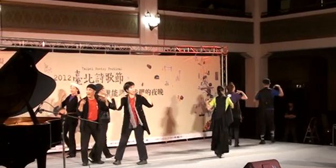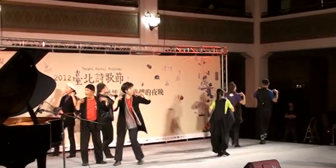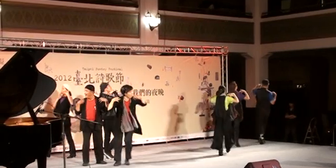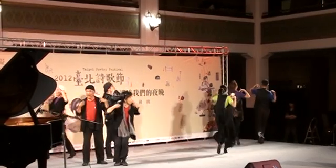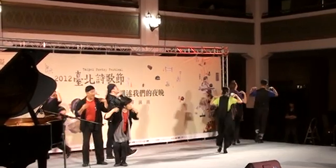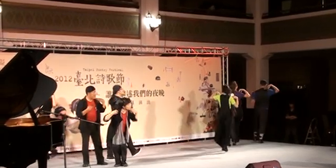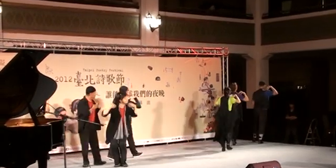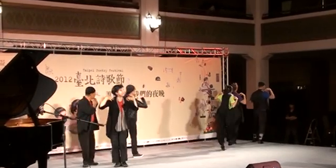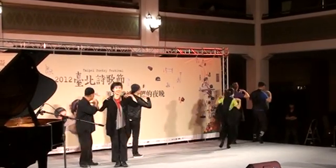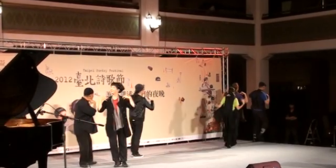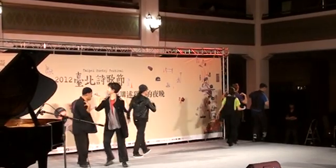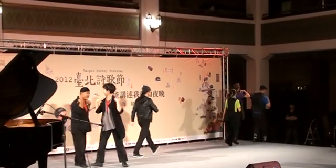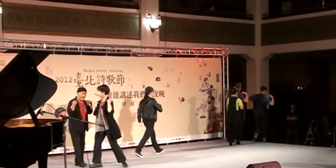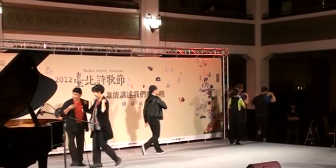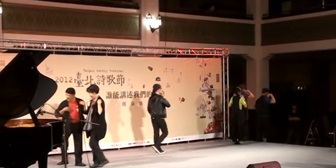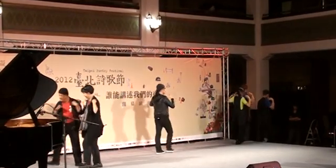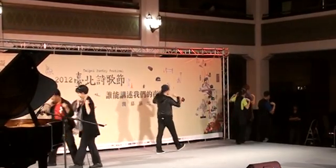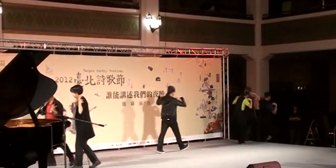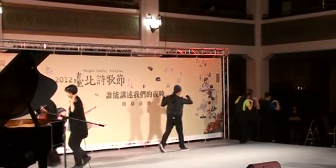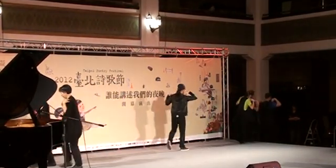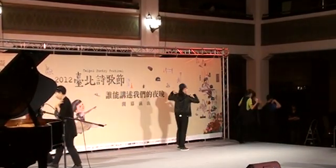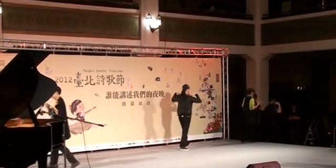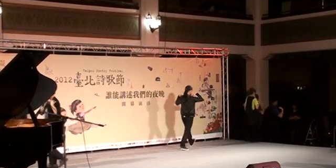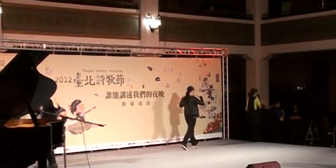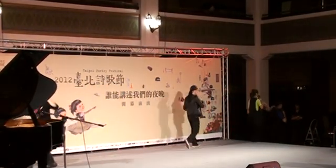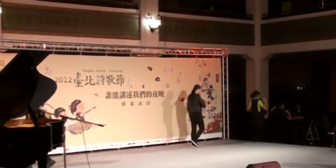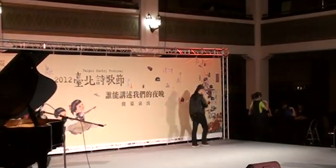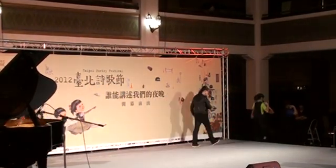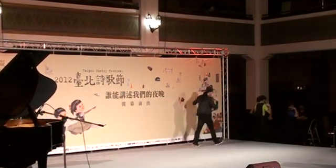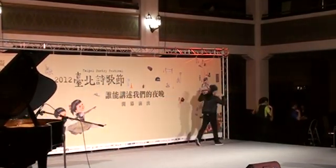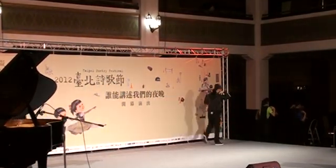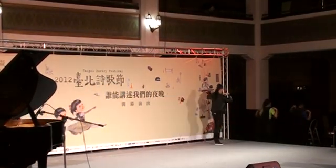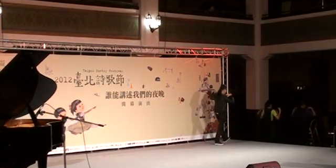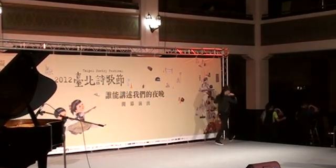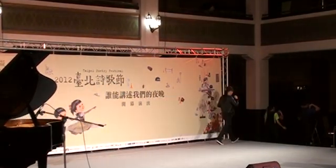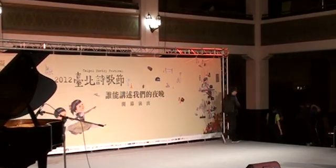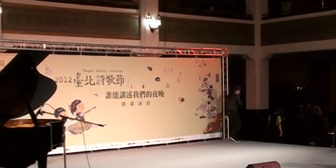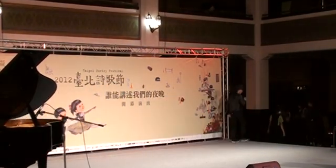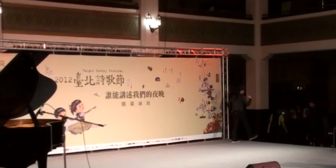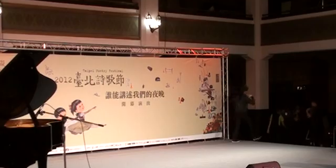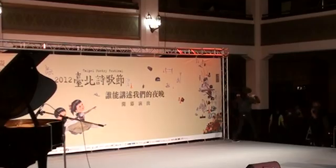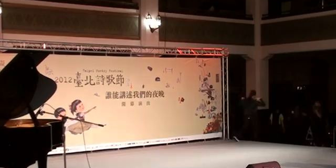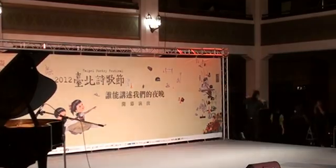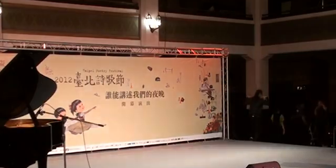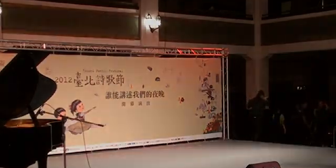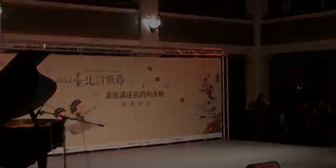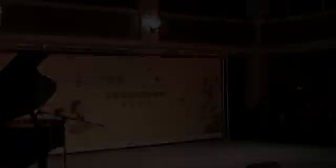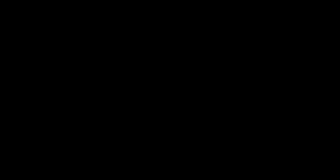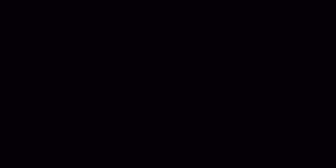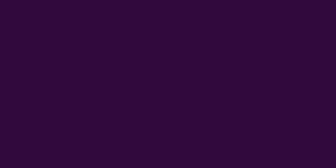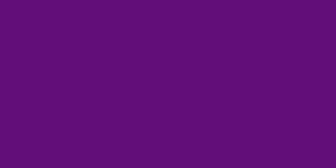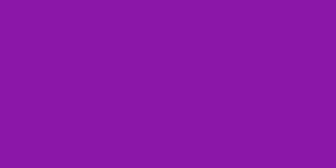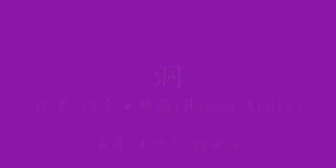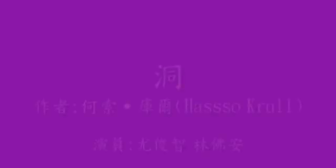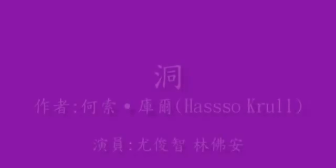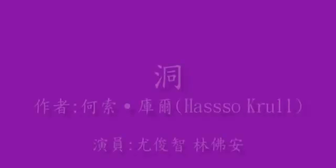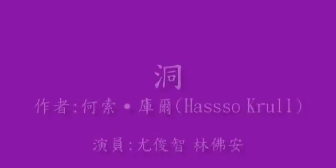碌的， 我是忙碌的。 我是忙碌的， 忙碌的， 我是忙碌的， 忙碌的， 我是忙碌的。